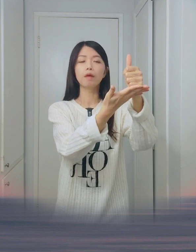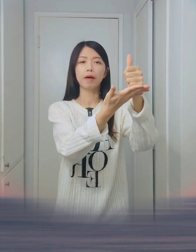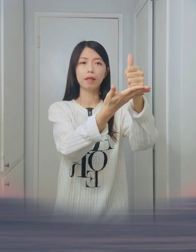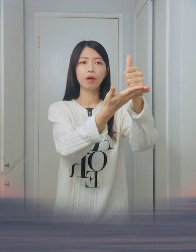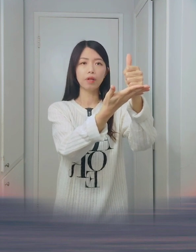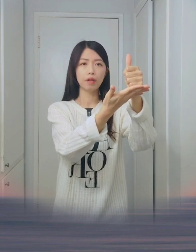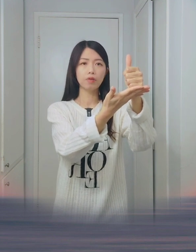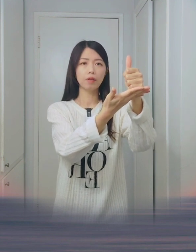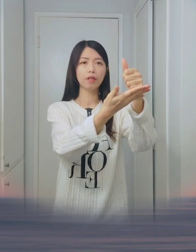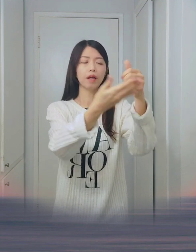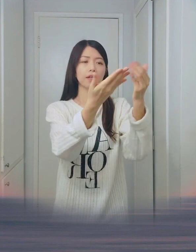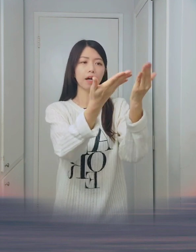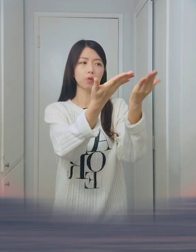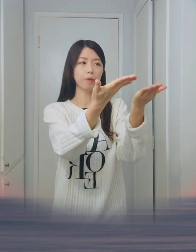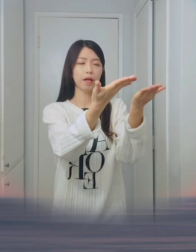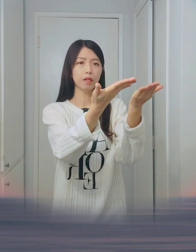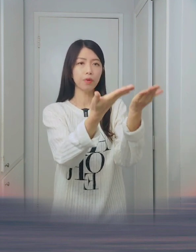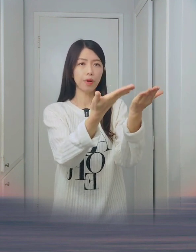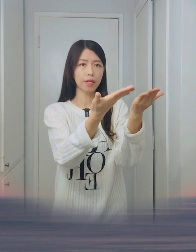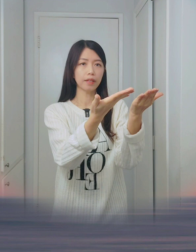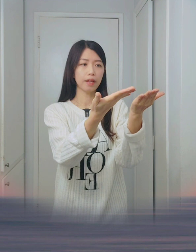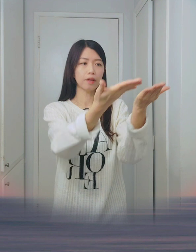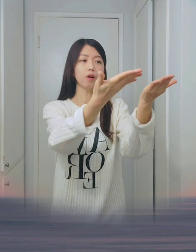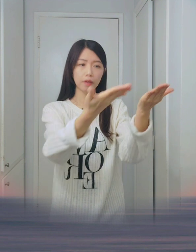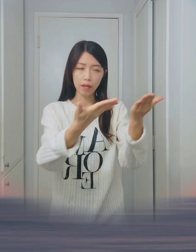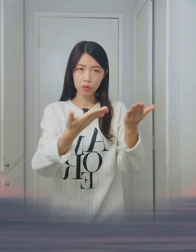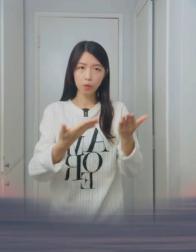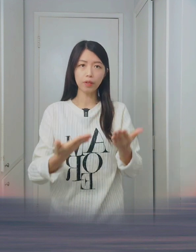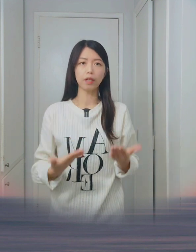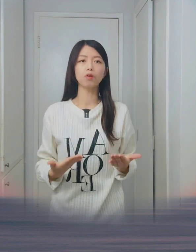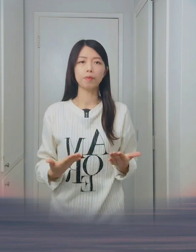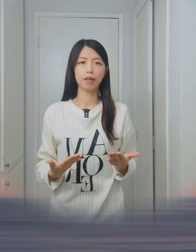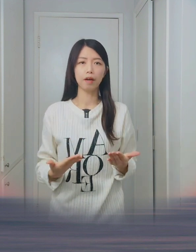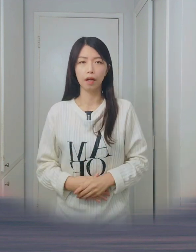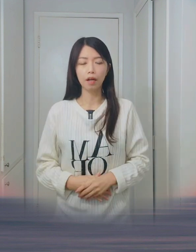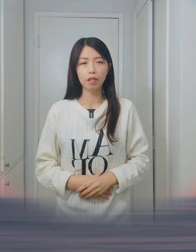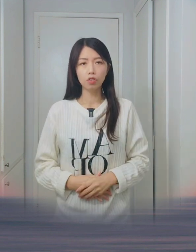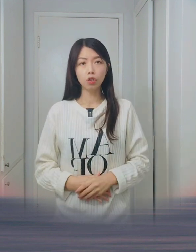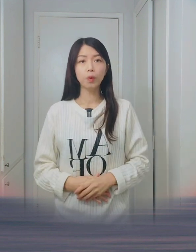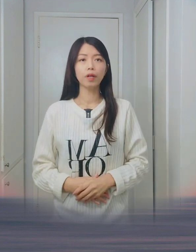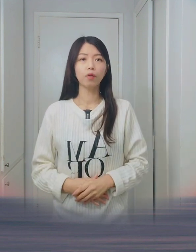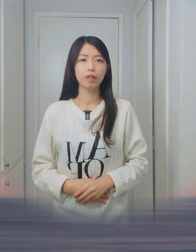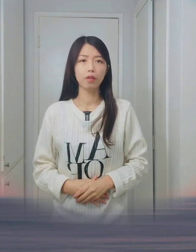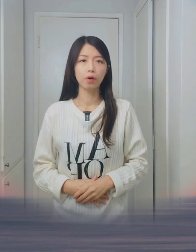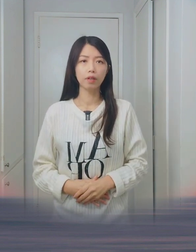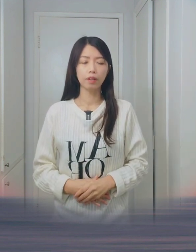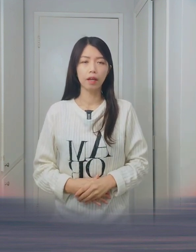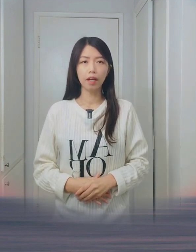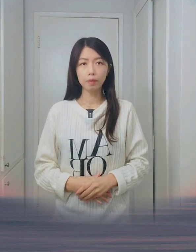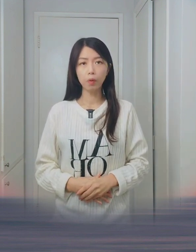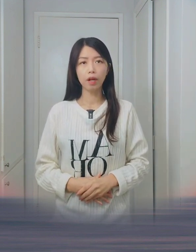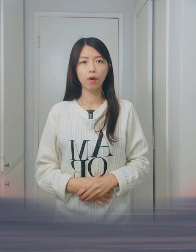되는데요. 받다라고 한 뜻의 수어는 양손바닥을 위로 한 이 상태에서 내 쪽으로 당겨주시면 돼요. 축복이라고 한 뜻의